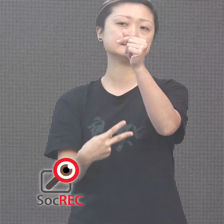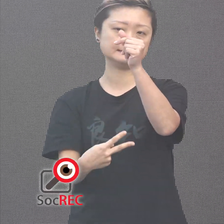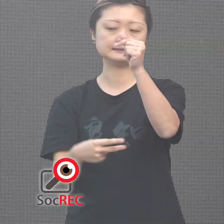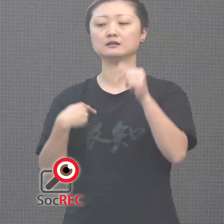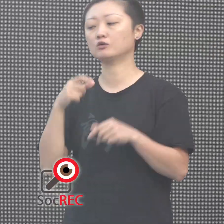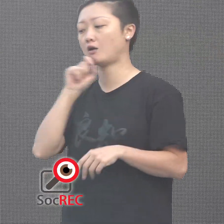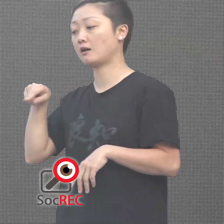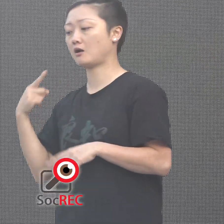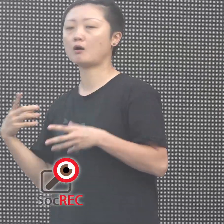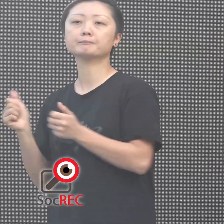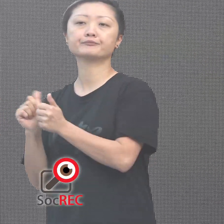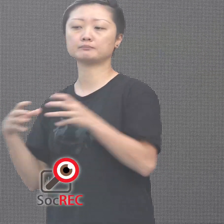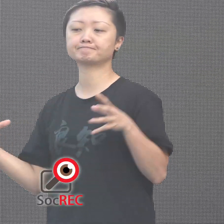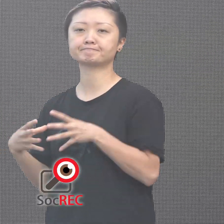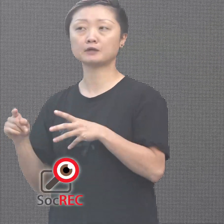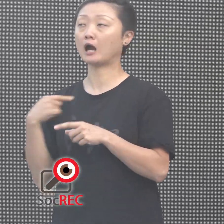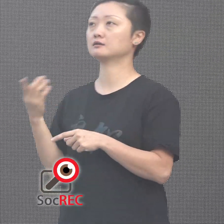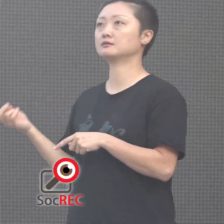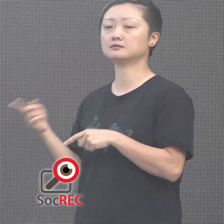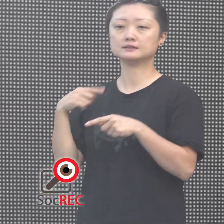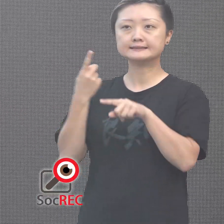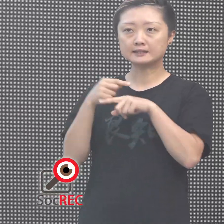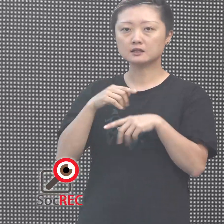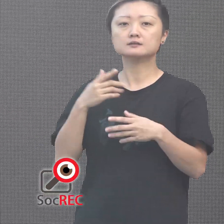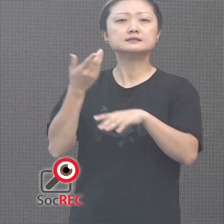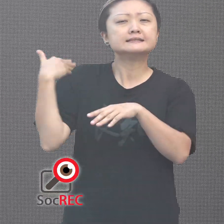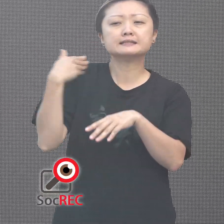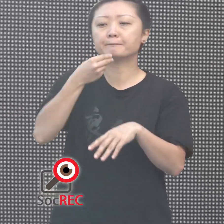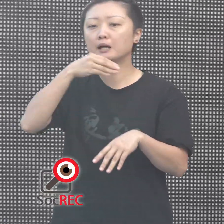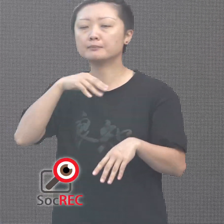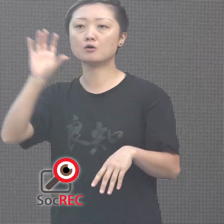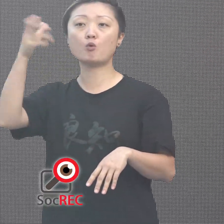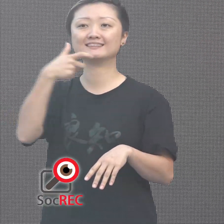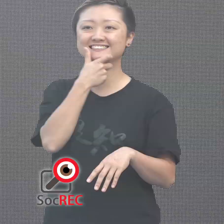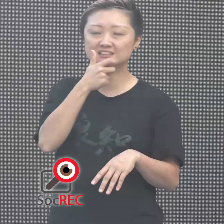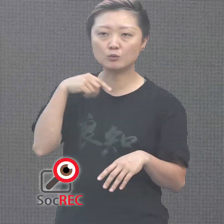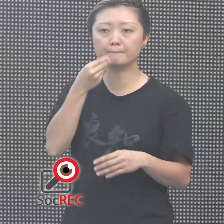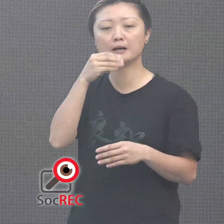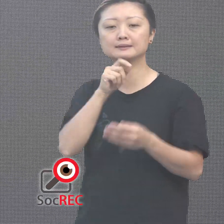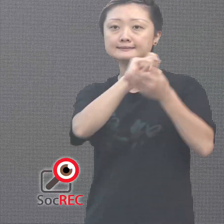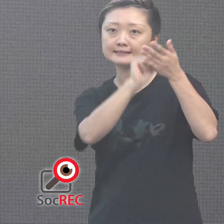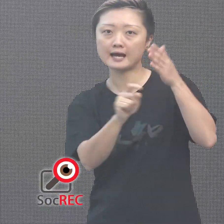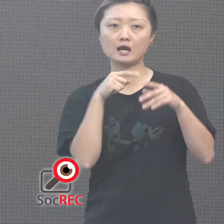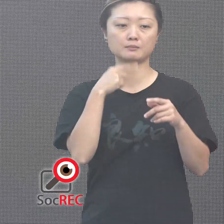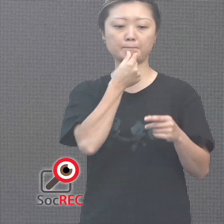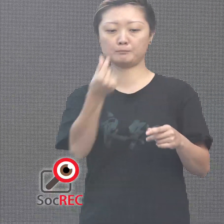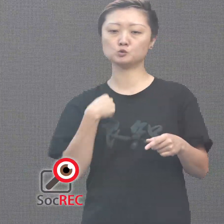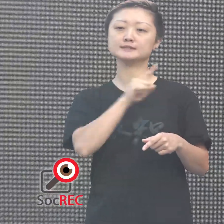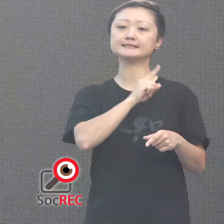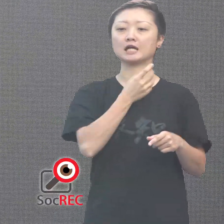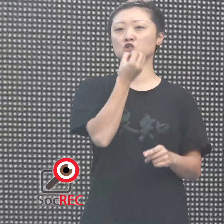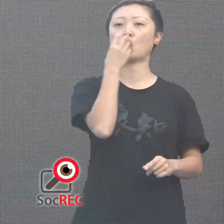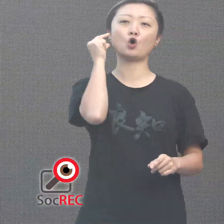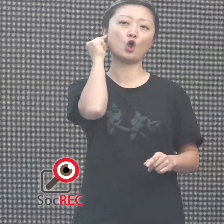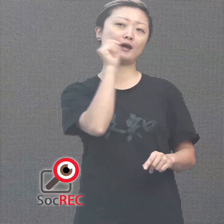嘅 partner 就係、是、我而家介紹就係我哋喺連登上面就係所謂嘅港女 A 同埋港女 B 啦。咁喺10月2號咧，